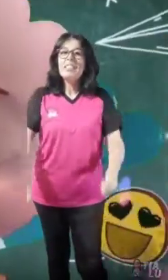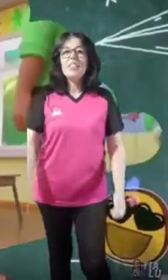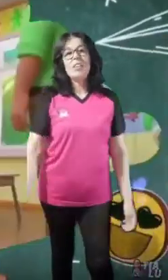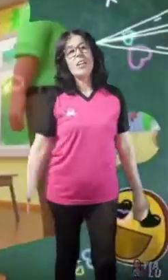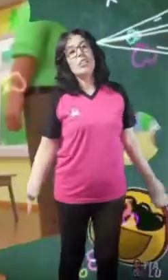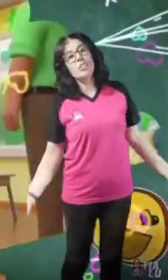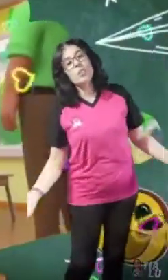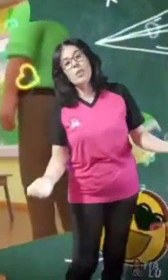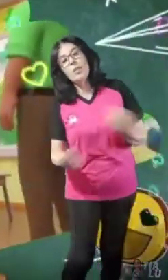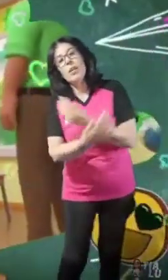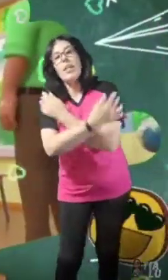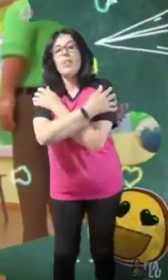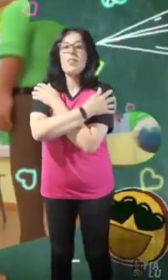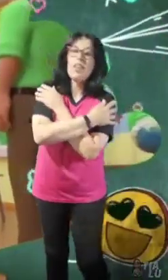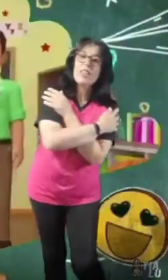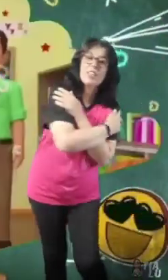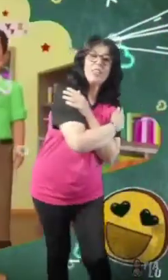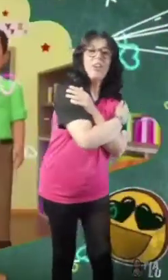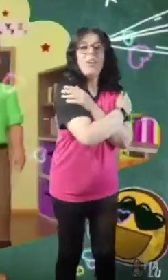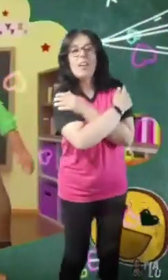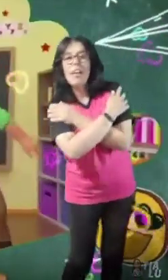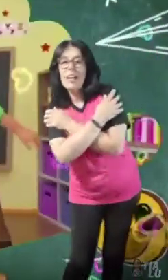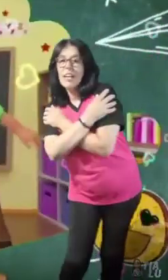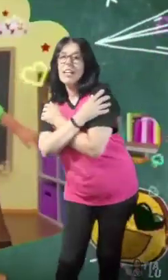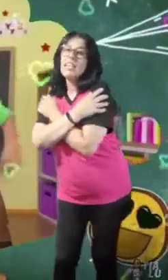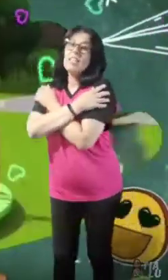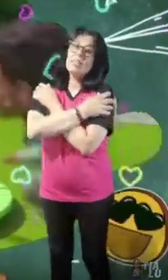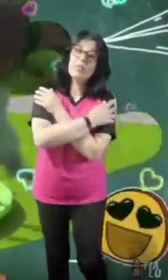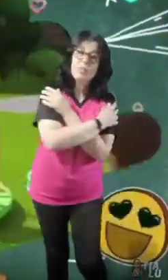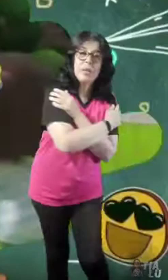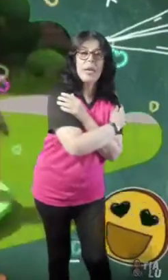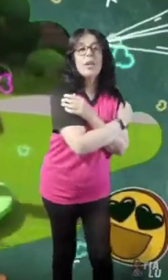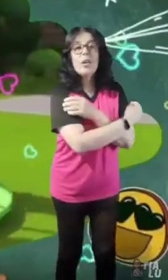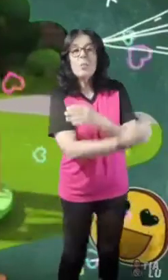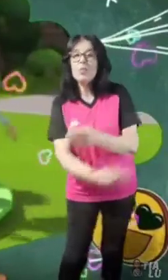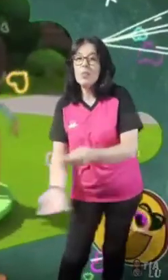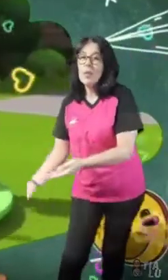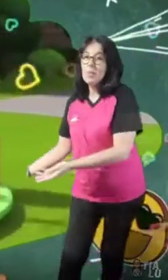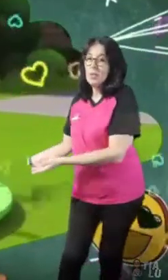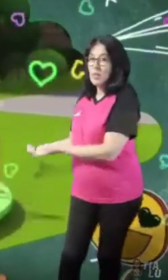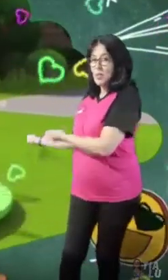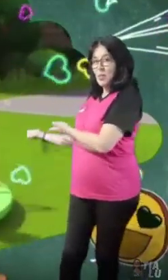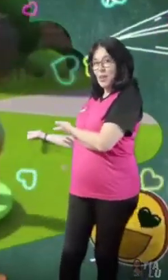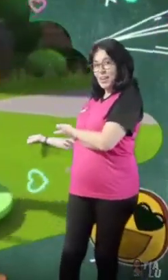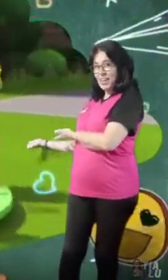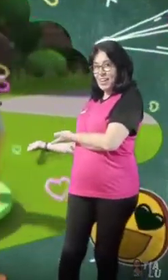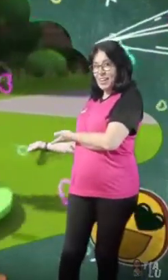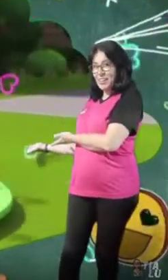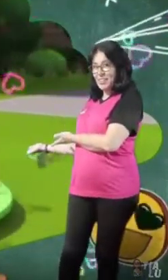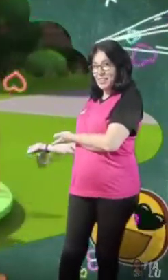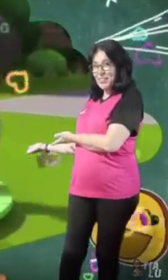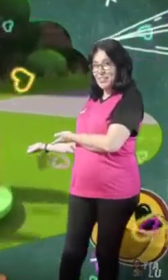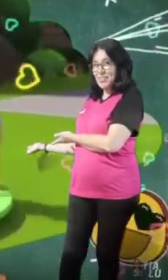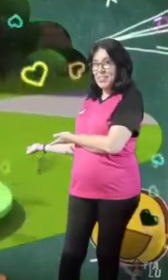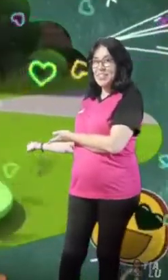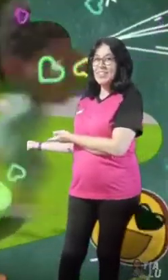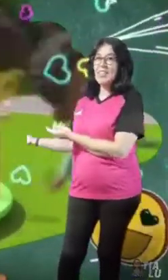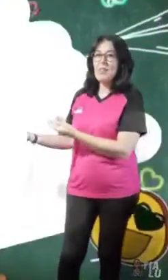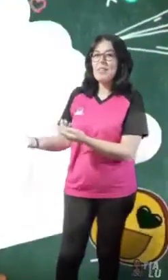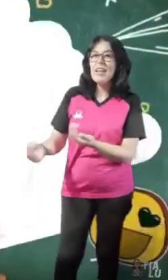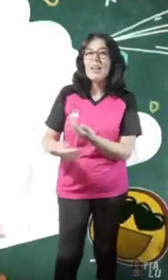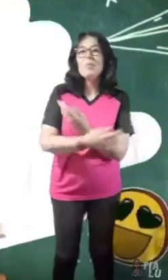Que saudade que eu tenho da escola, de brincar com meus amigos no recreio,